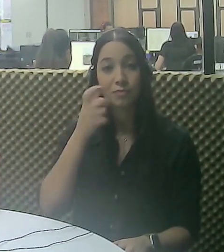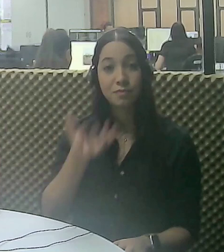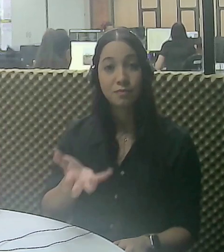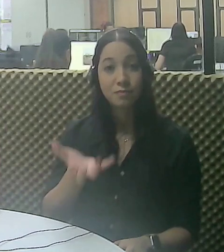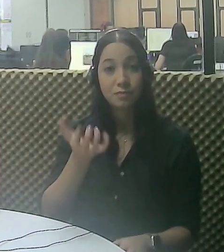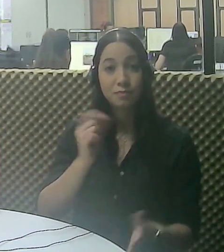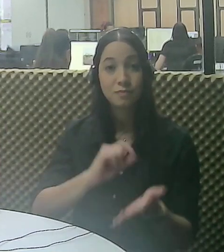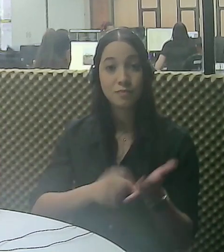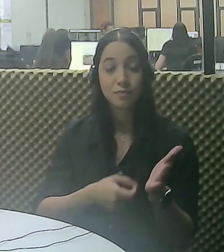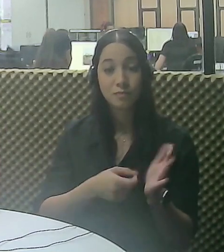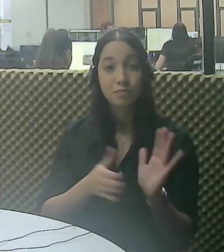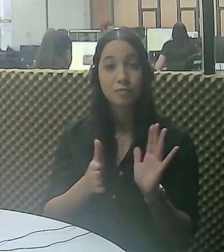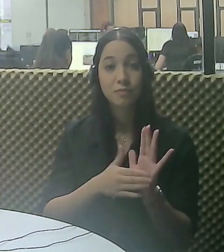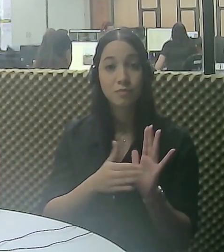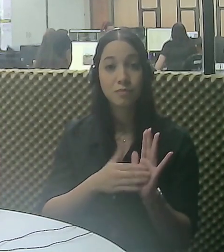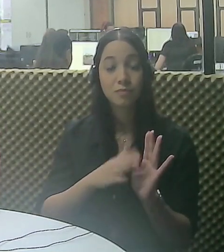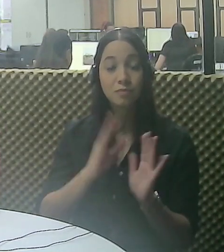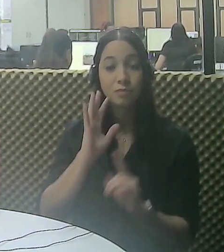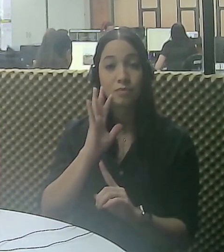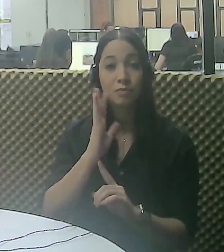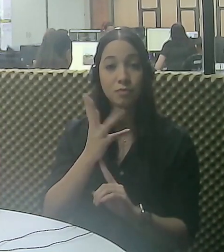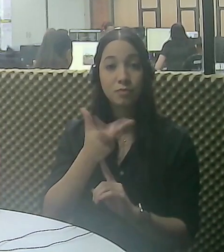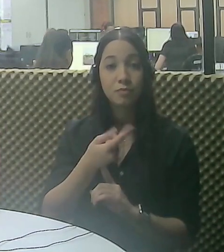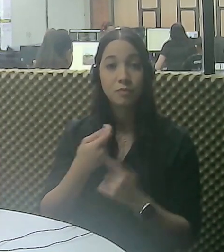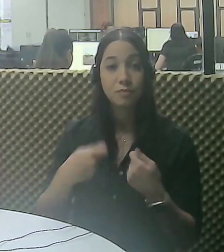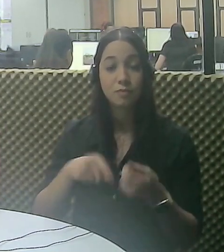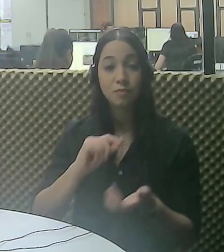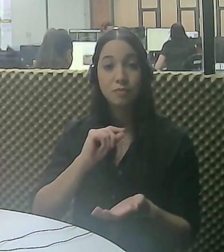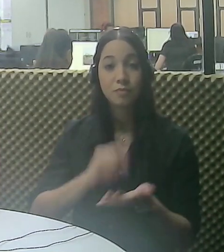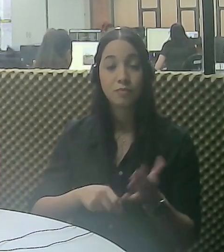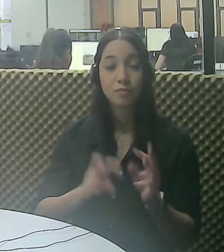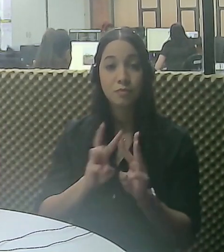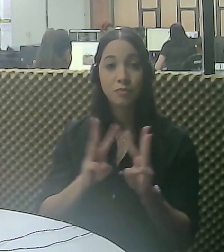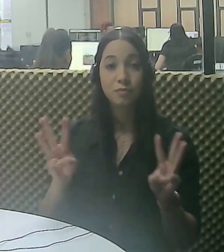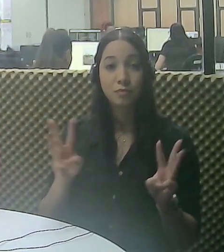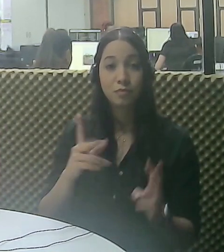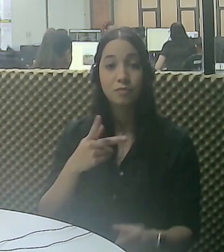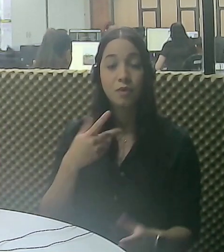interessados em cadastrarem propostas artísticas devem se inscrever pelo site